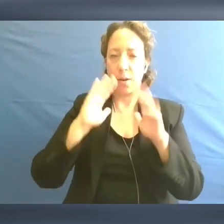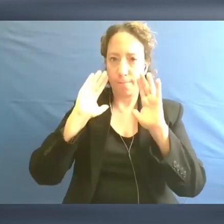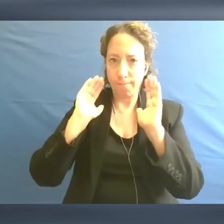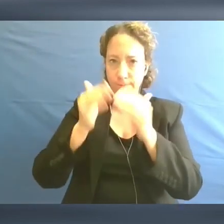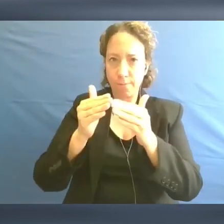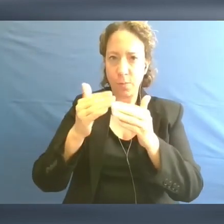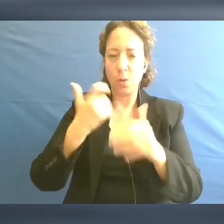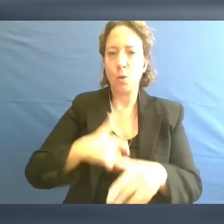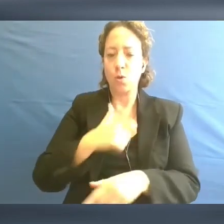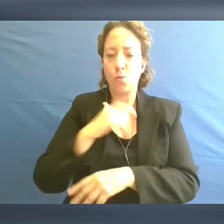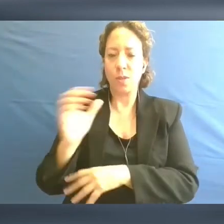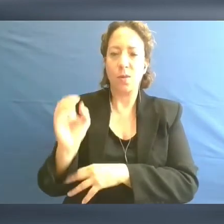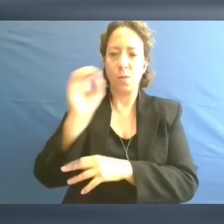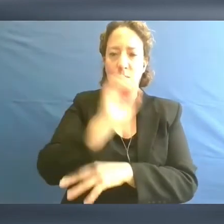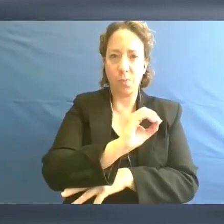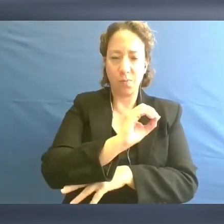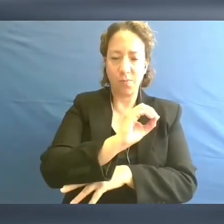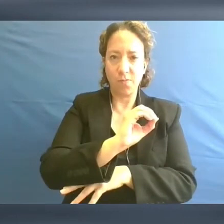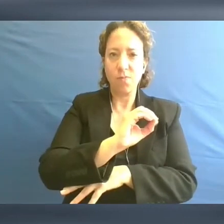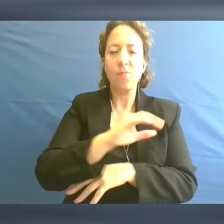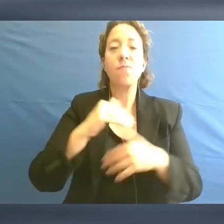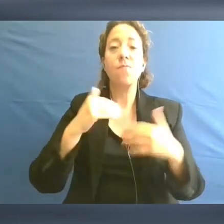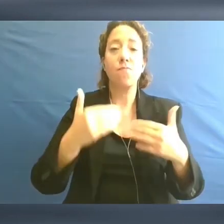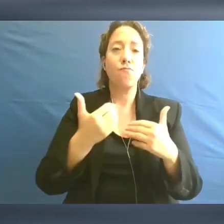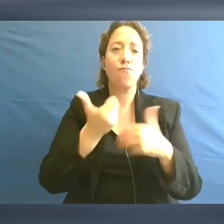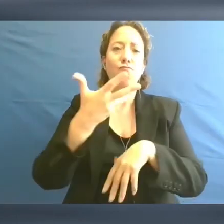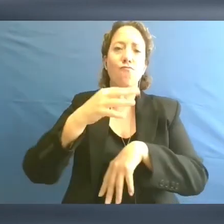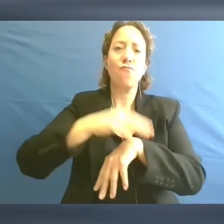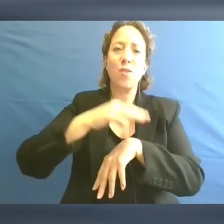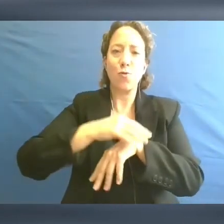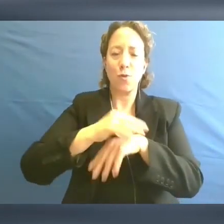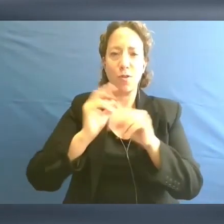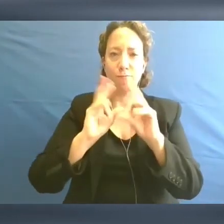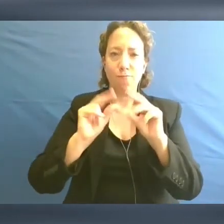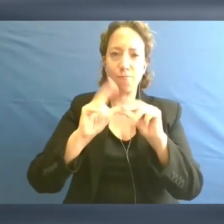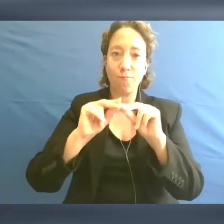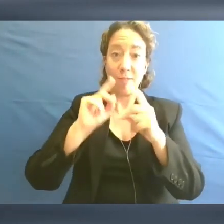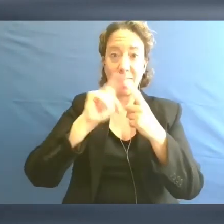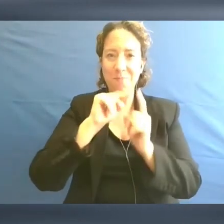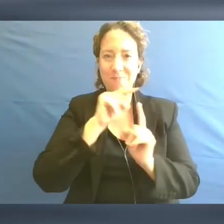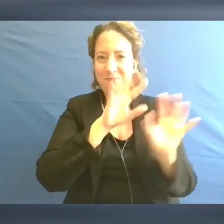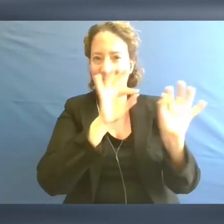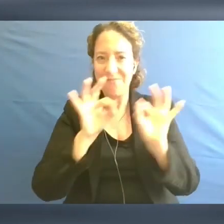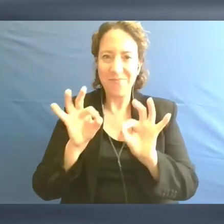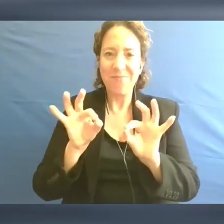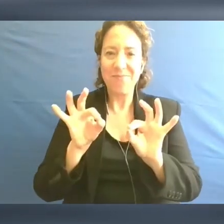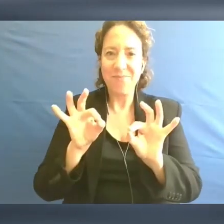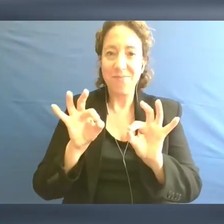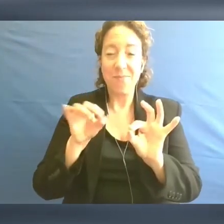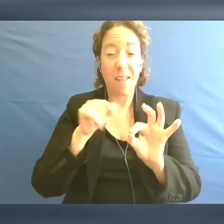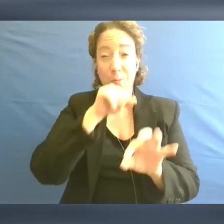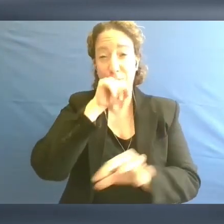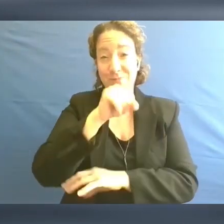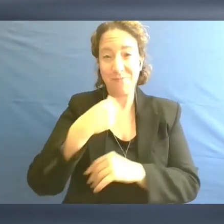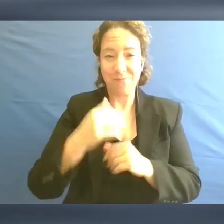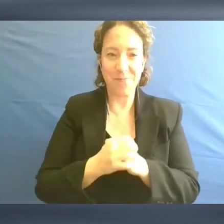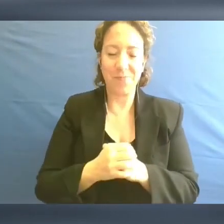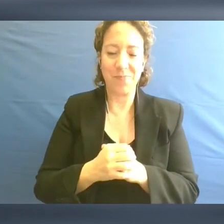Suisse occidentale, et je vais vous accompagner quelques minutes pour parler de ce thème passionnant.